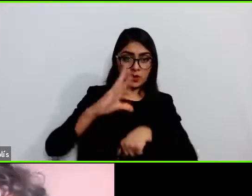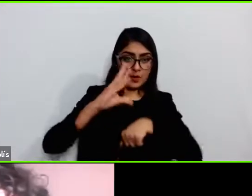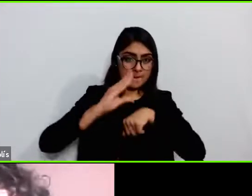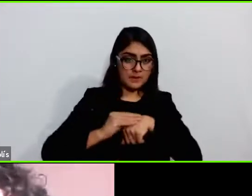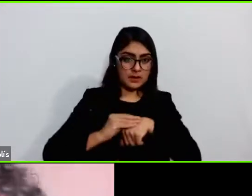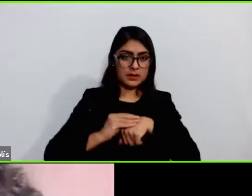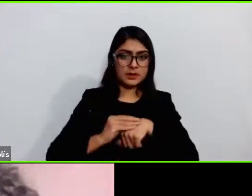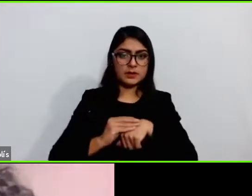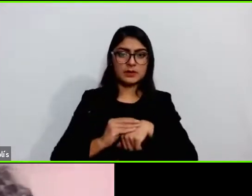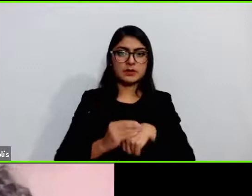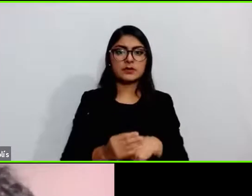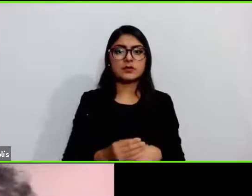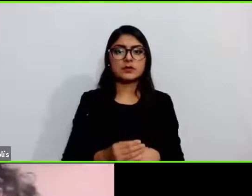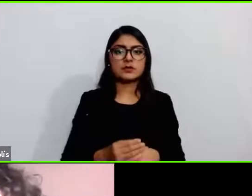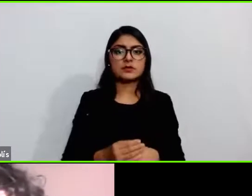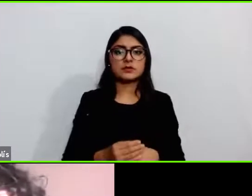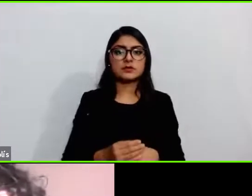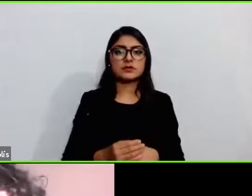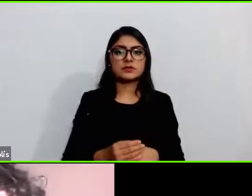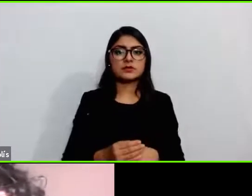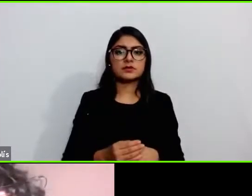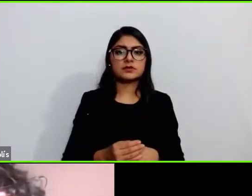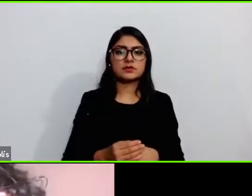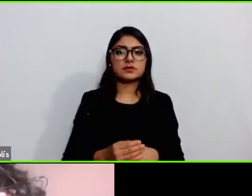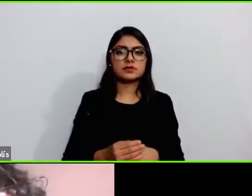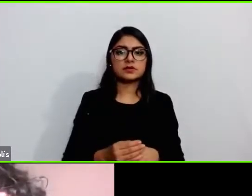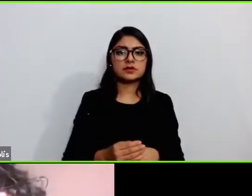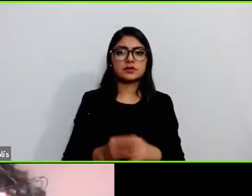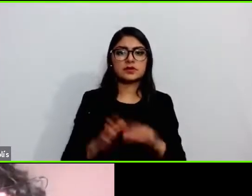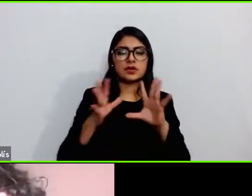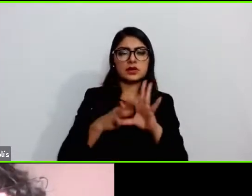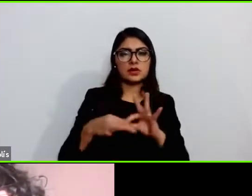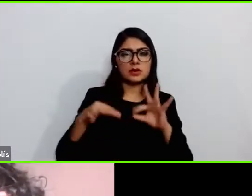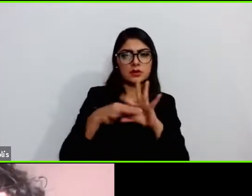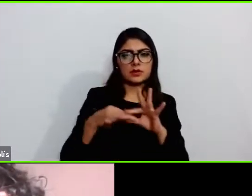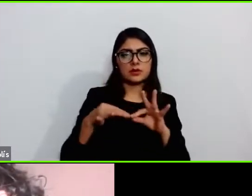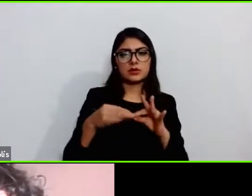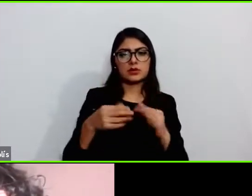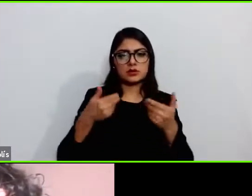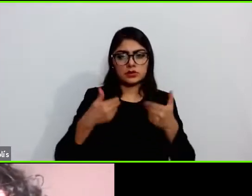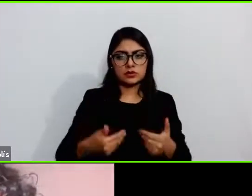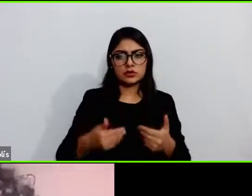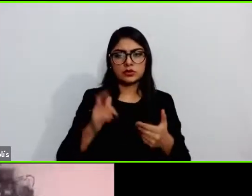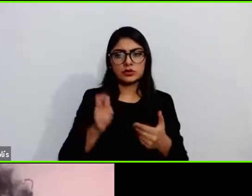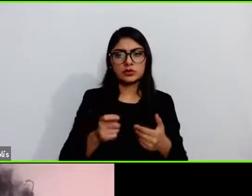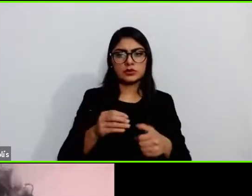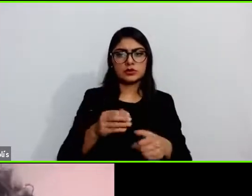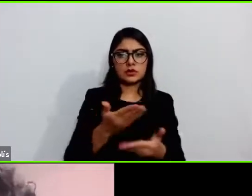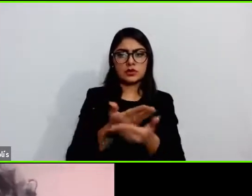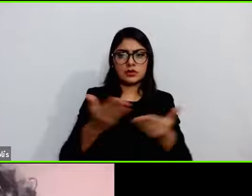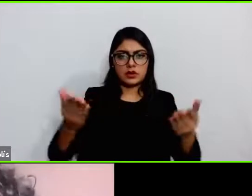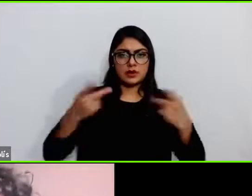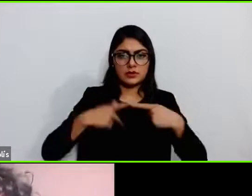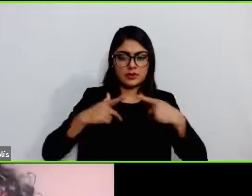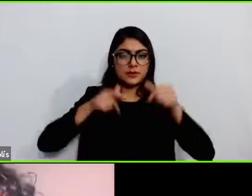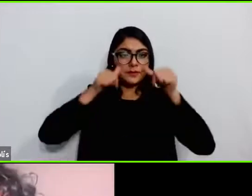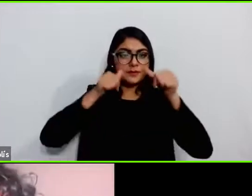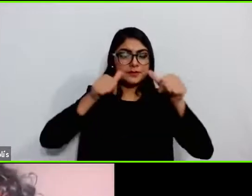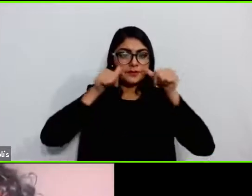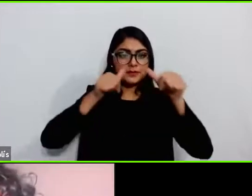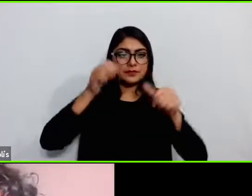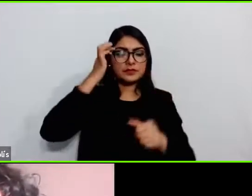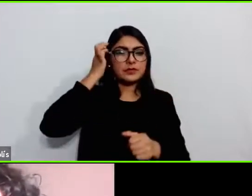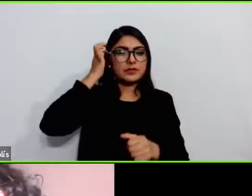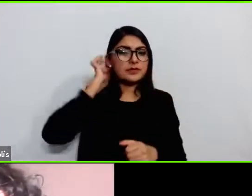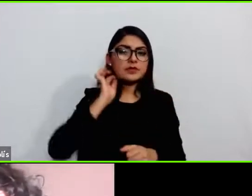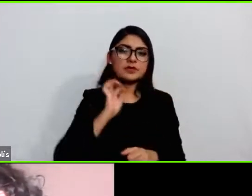un momento, hacer unos mensajes o dar unos mensajes a nuestra audiencia del día de hoy. Nada más